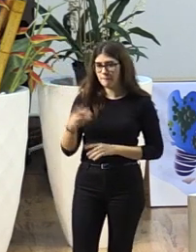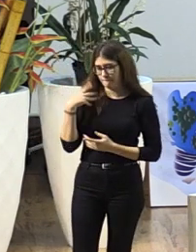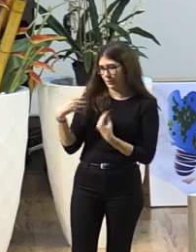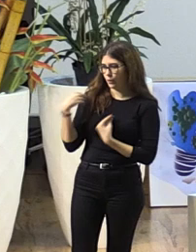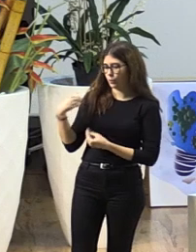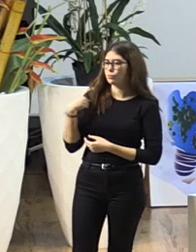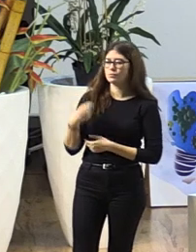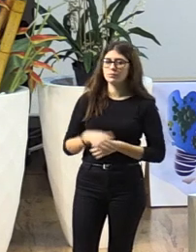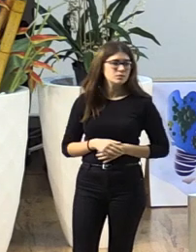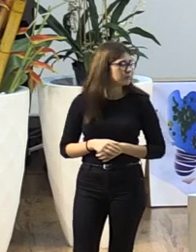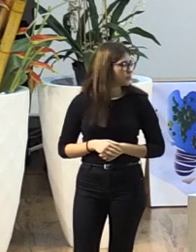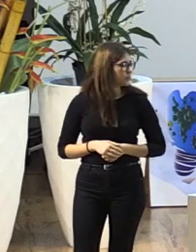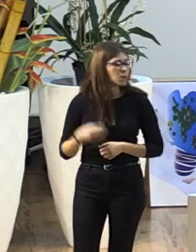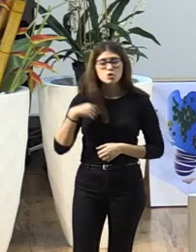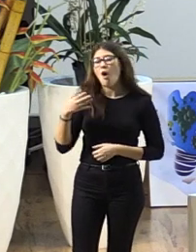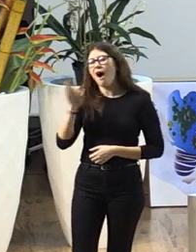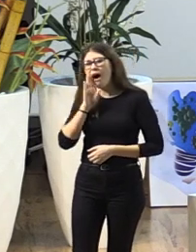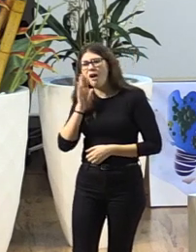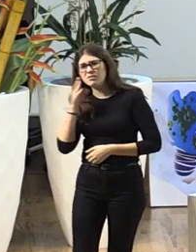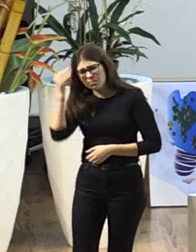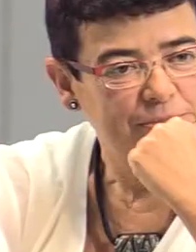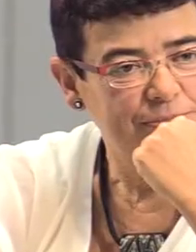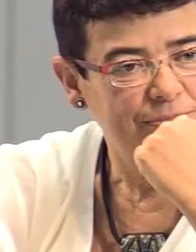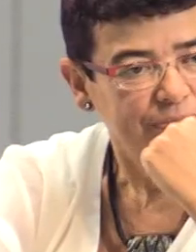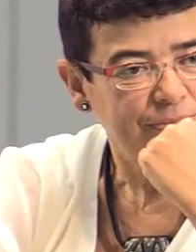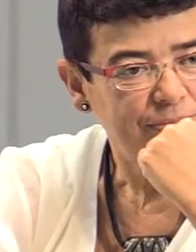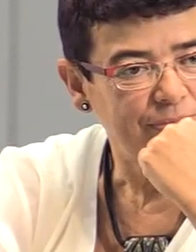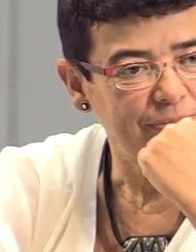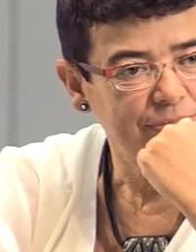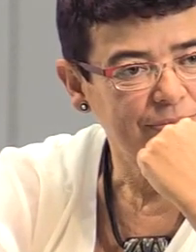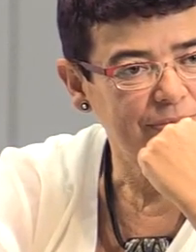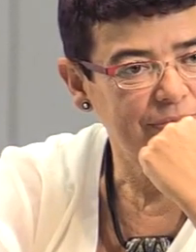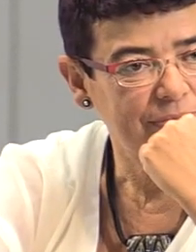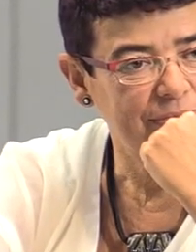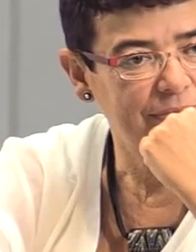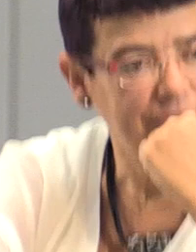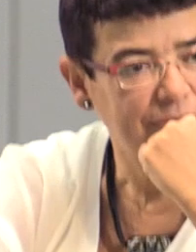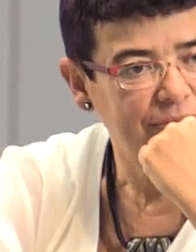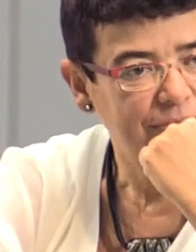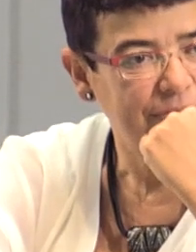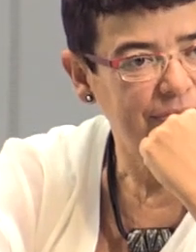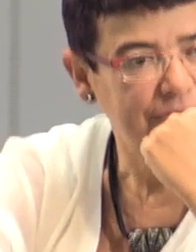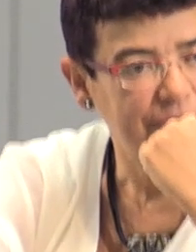pensaba intervenir en esta dirección. Una de las cosas que he